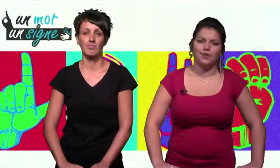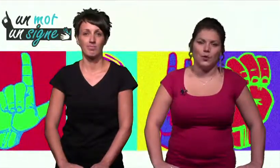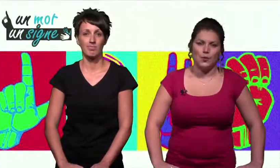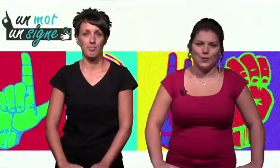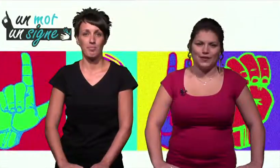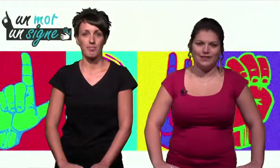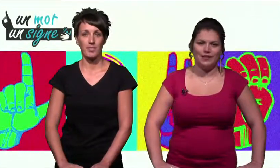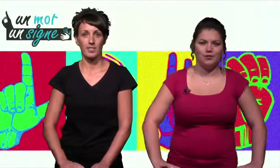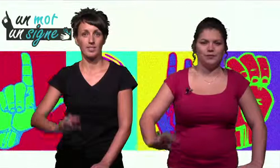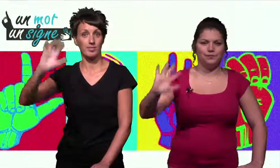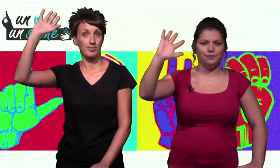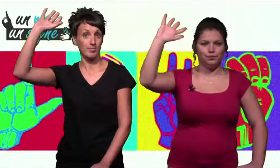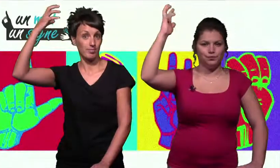On le fait ensemble?